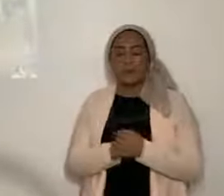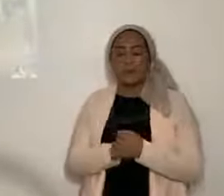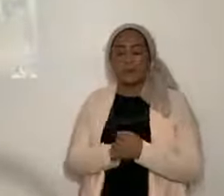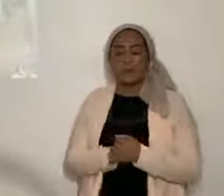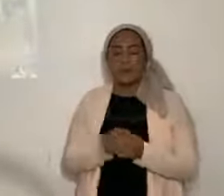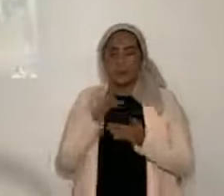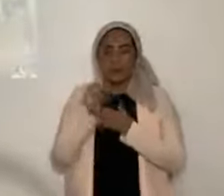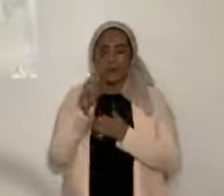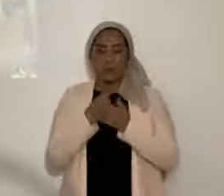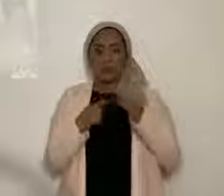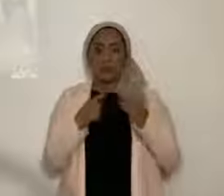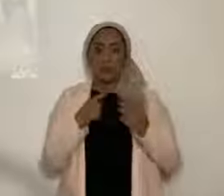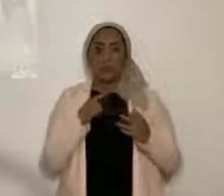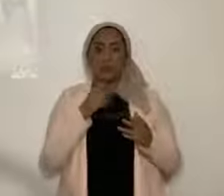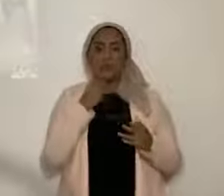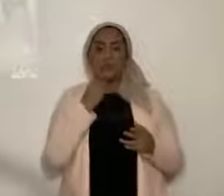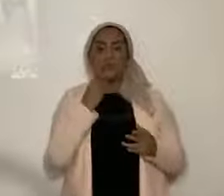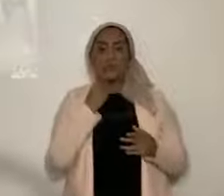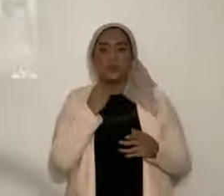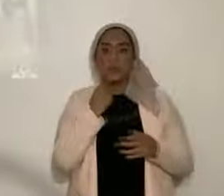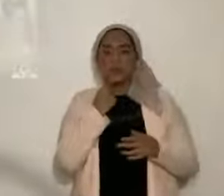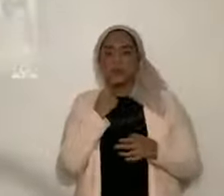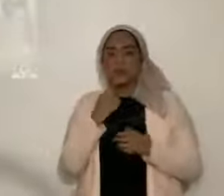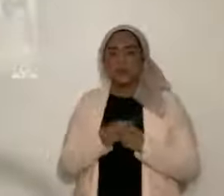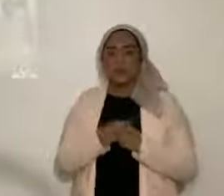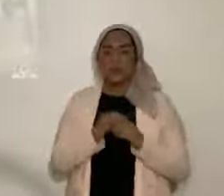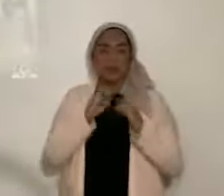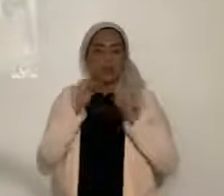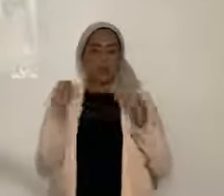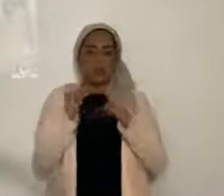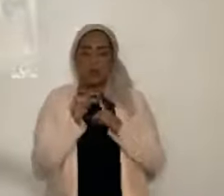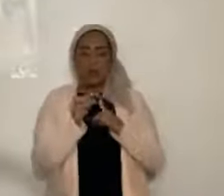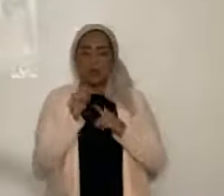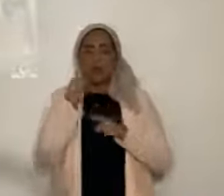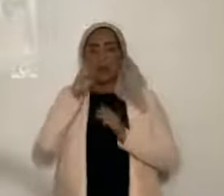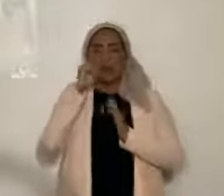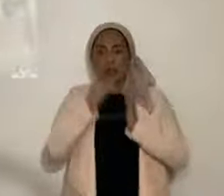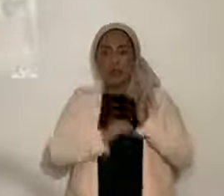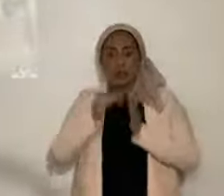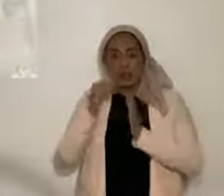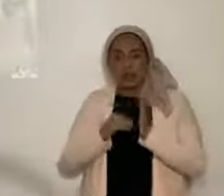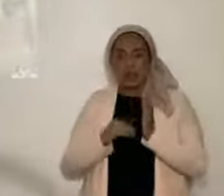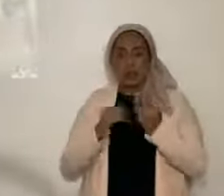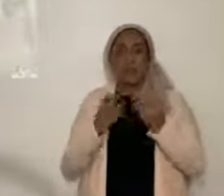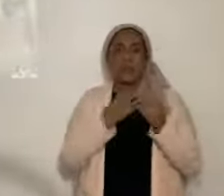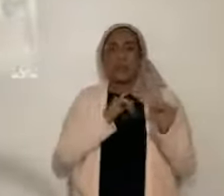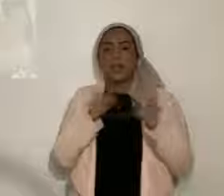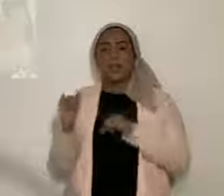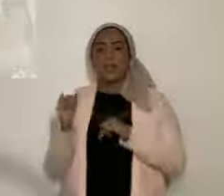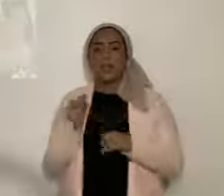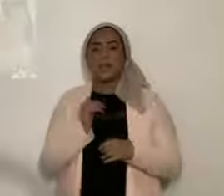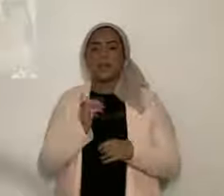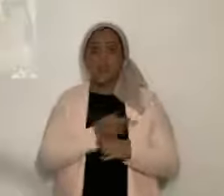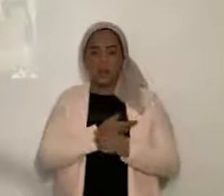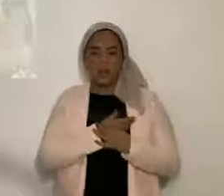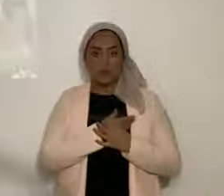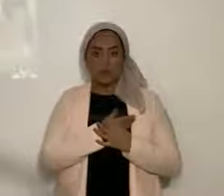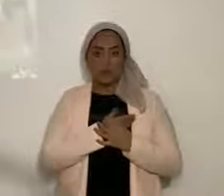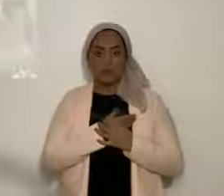Eso dice el original griego. Ni por palabra, ni por carta, como si fuera de